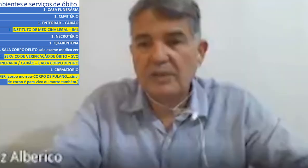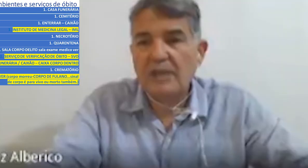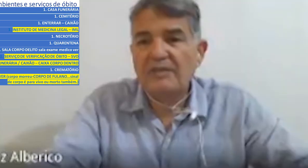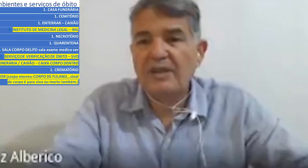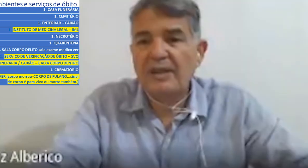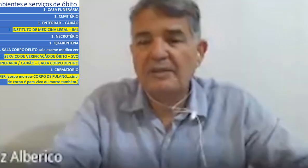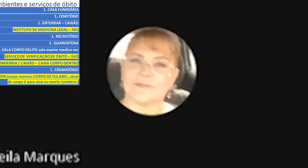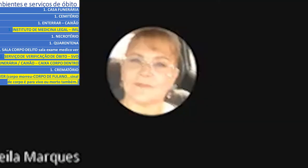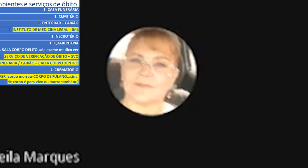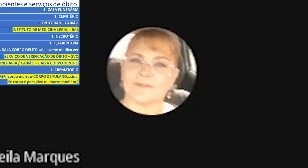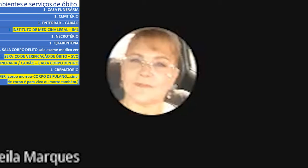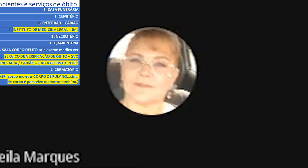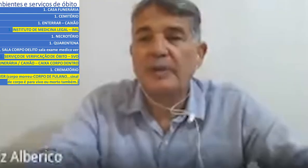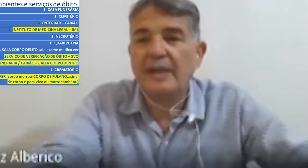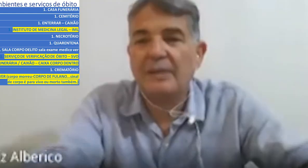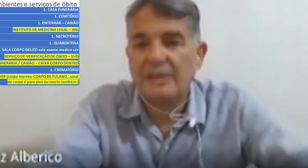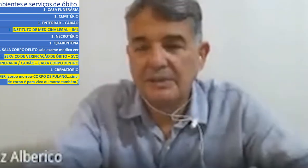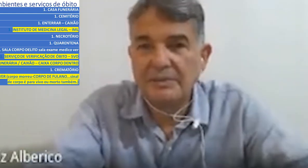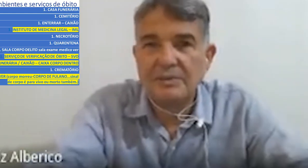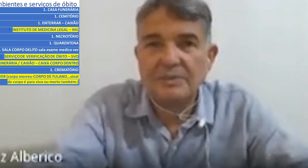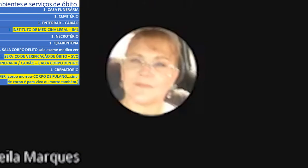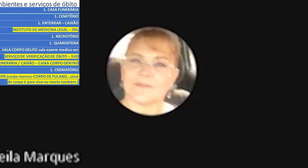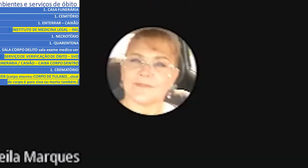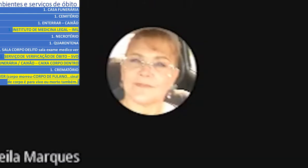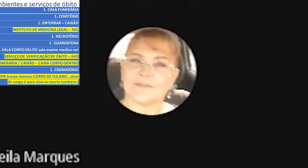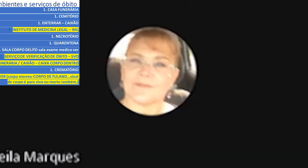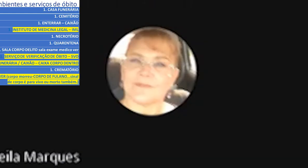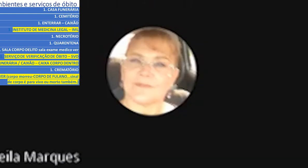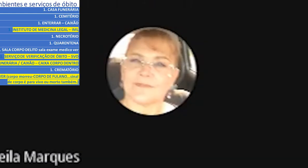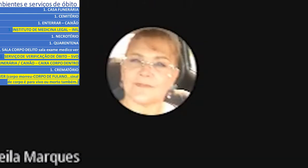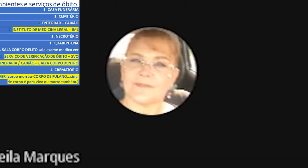Sheila vai falar? Só para Complicar complicar, mais? o crematório.